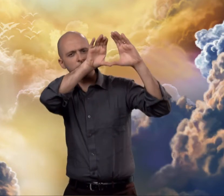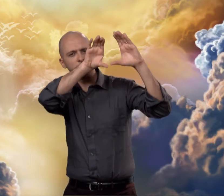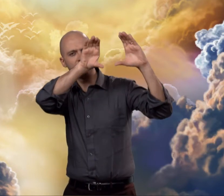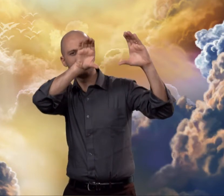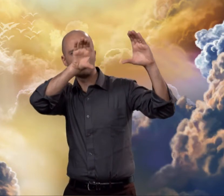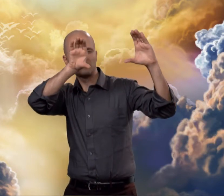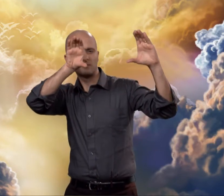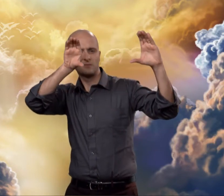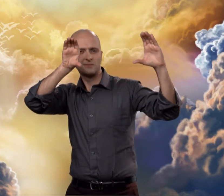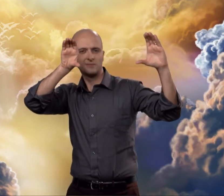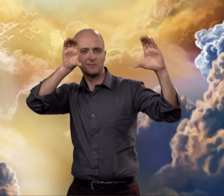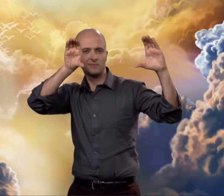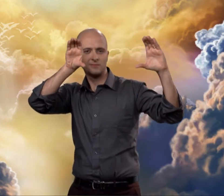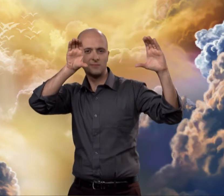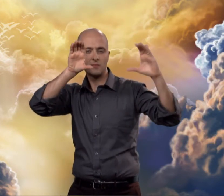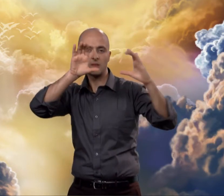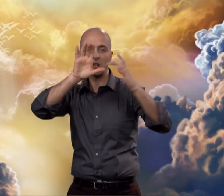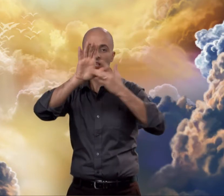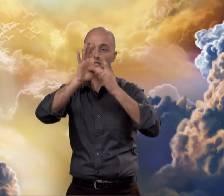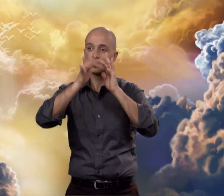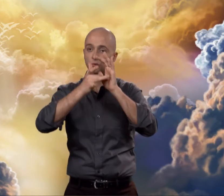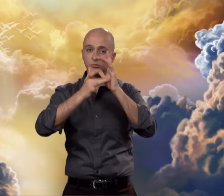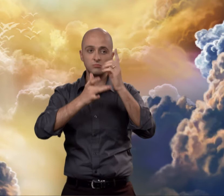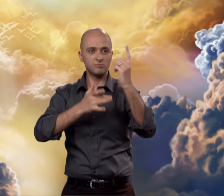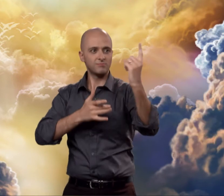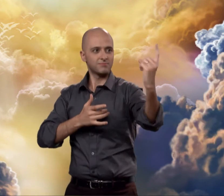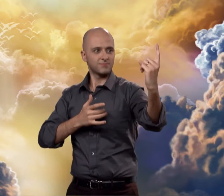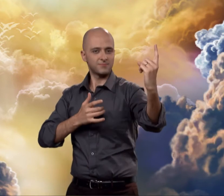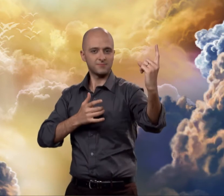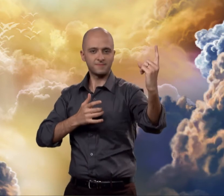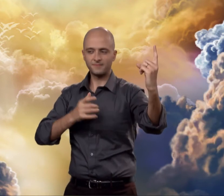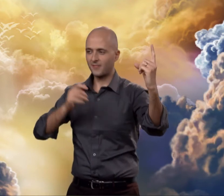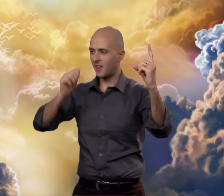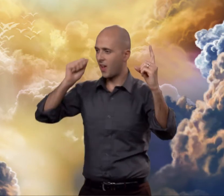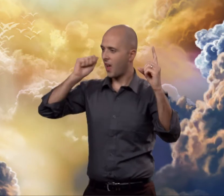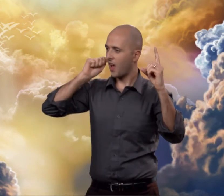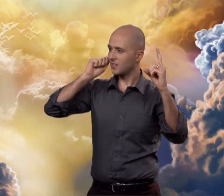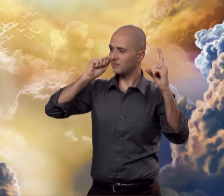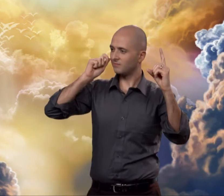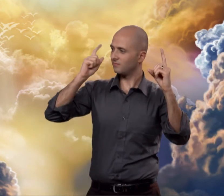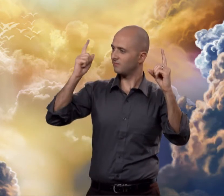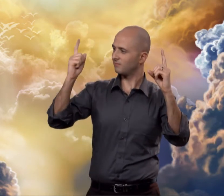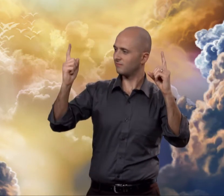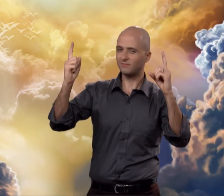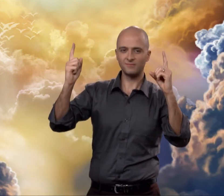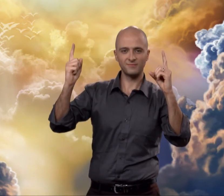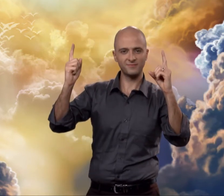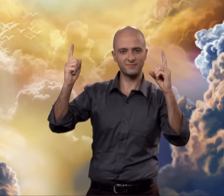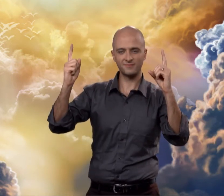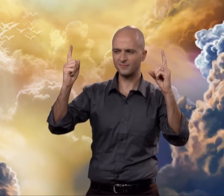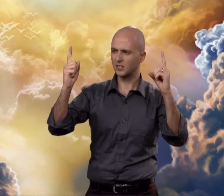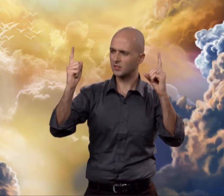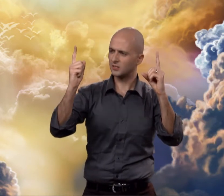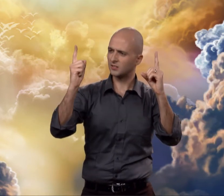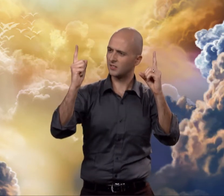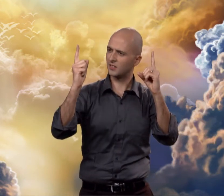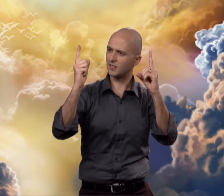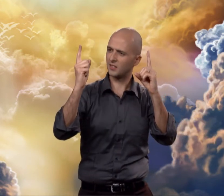O Salvador leva-o à árvore da vida e pede-lhe que coma. Adão contempla uma multidão de sua